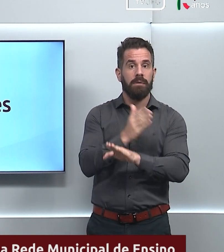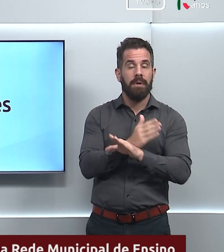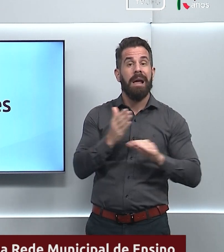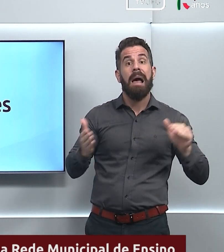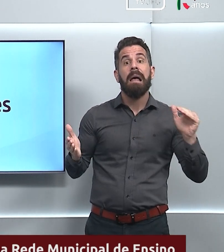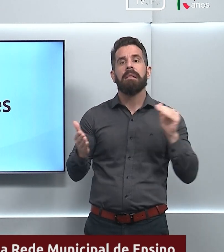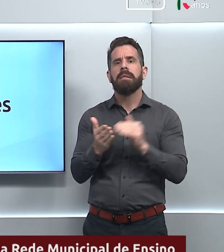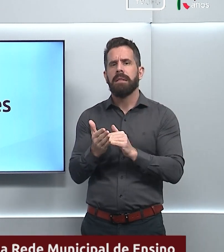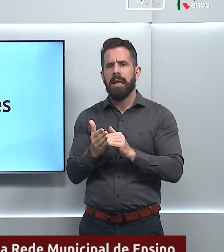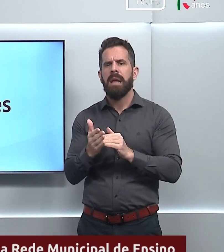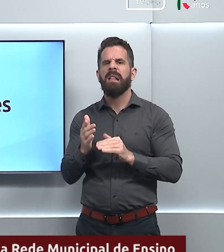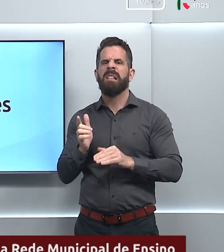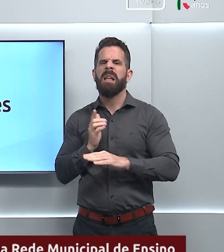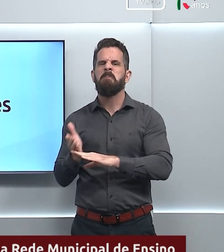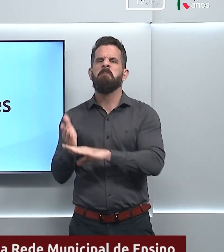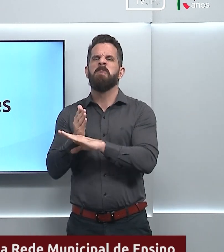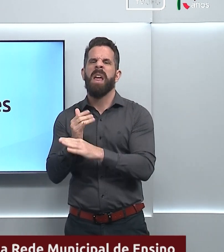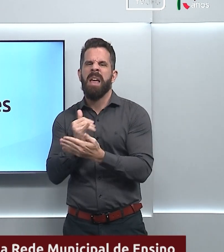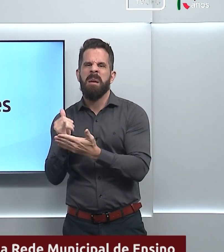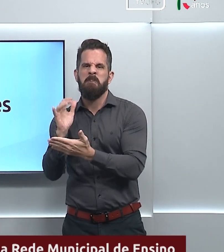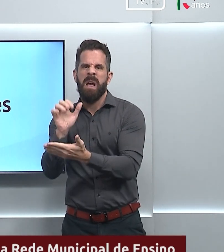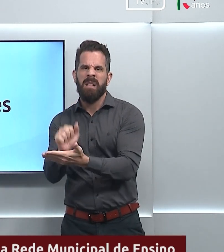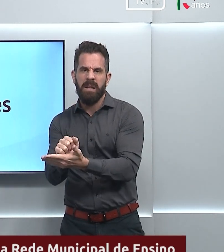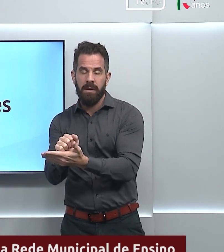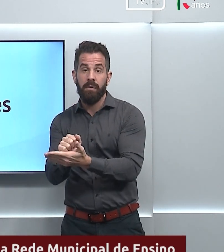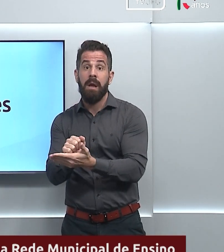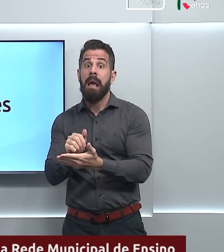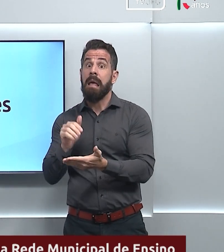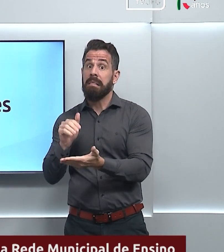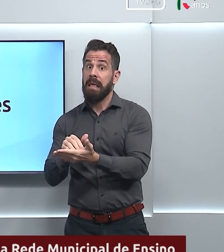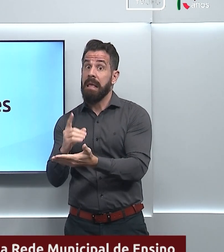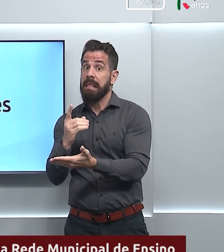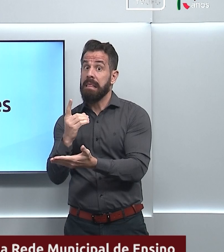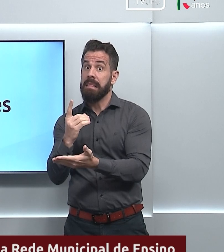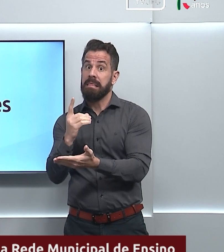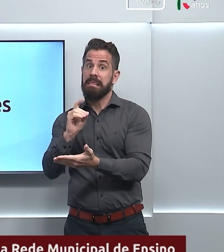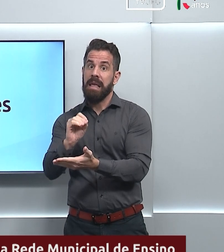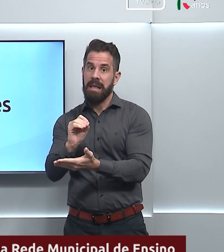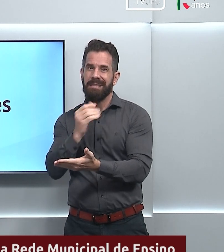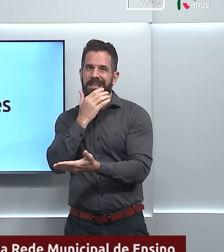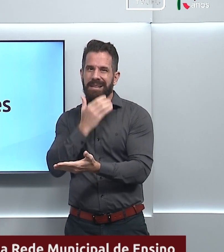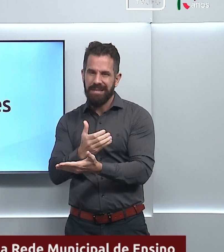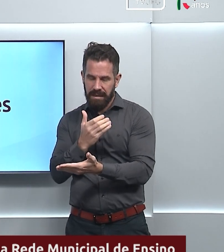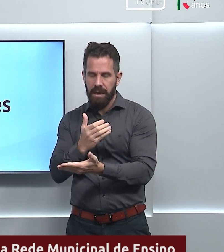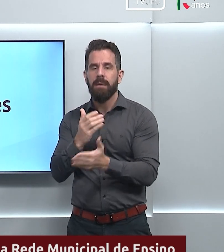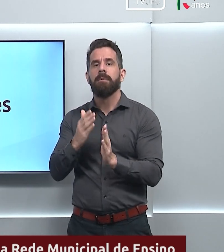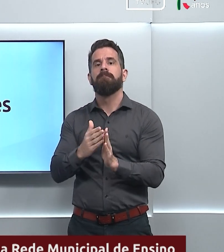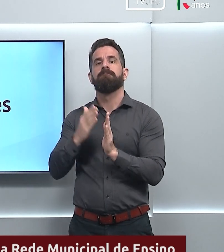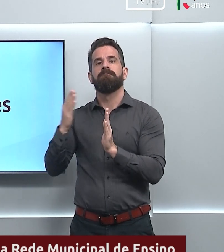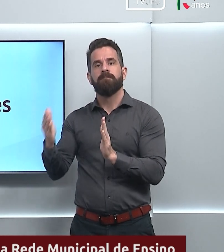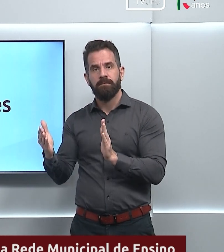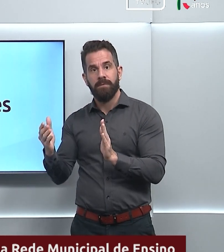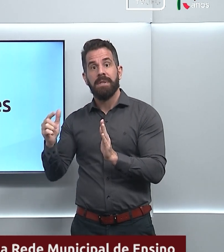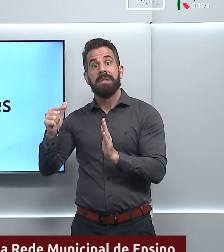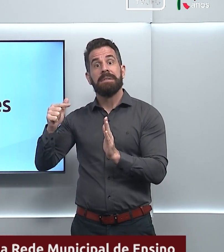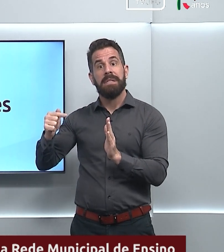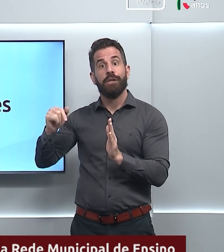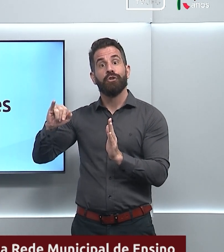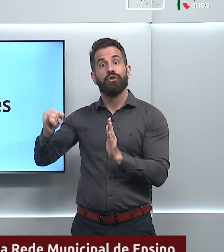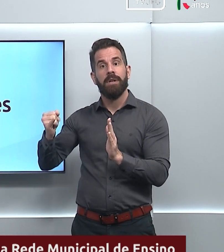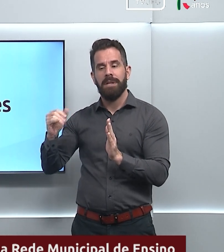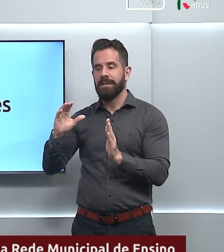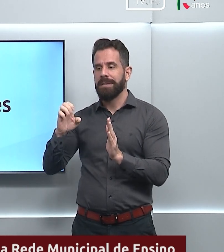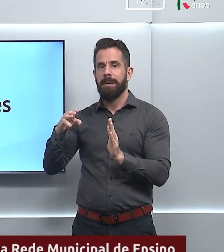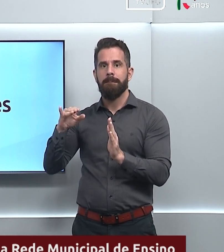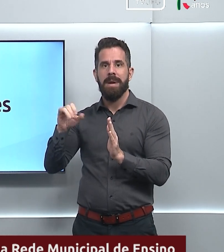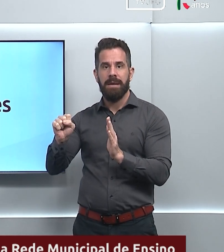da pré-matrícula, que ocorre até 10 de dezembro para as escolas e até 7 de janeiro para os CMEIs. E as famílias